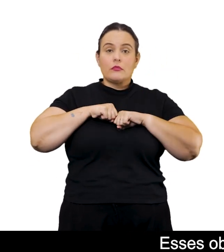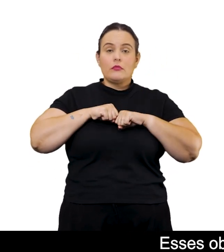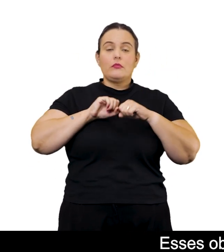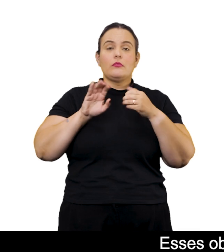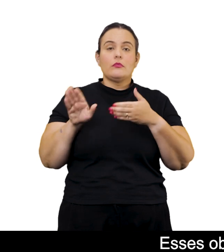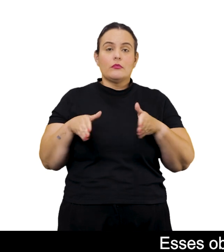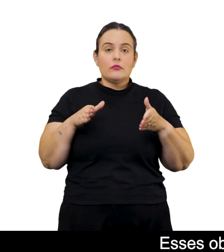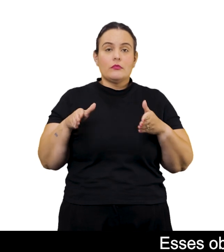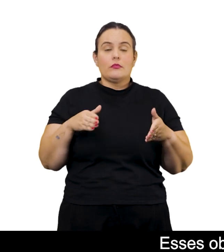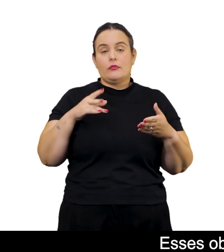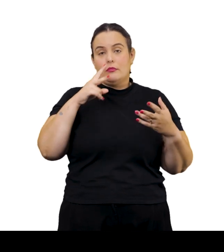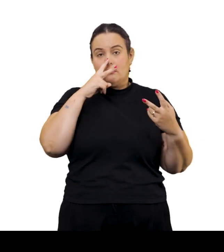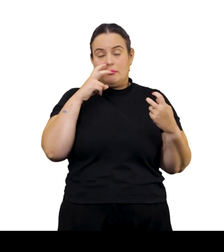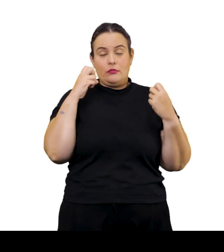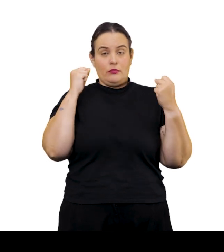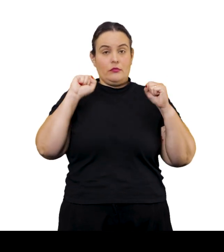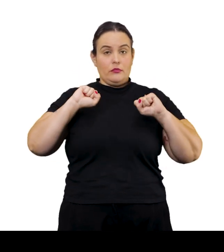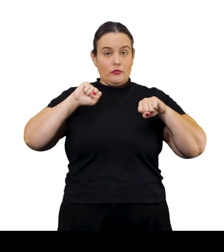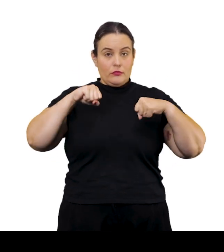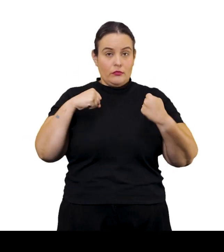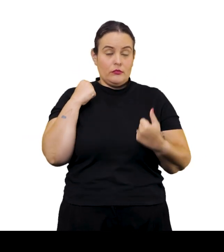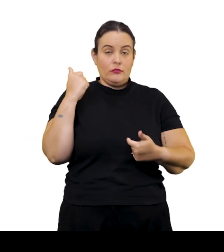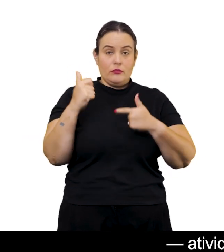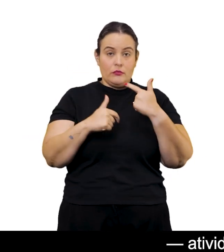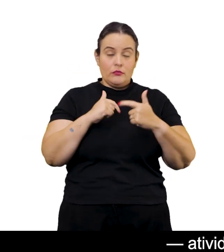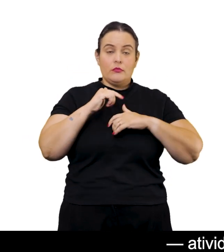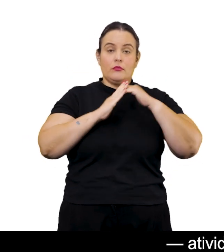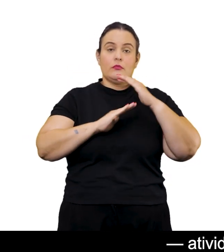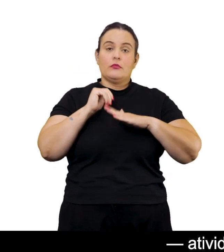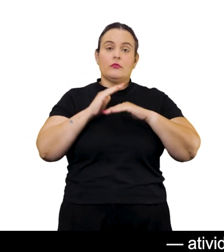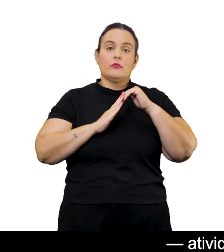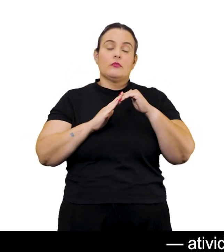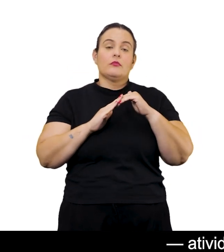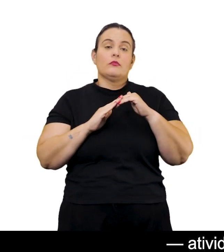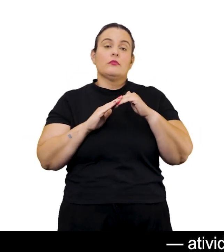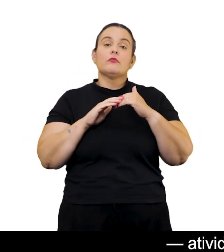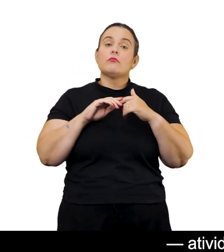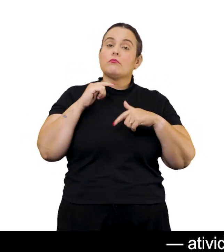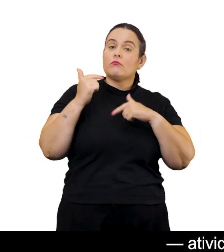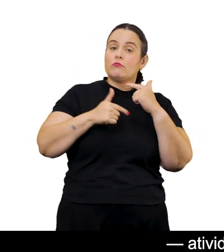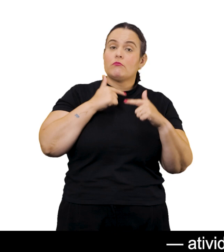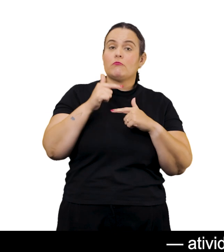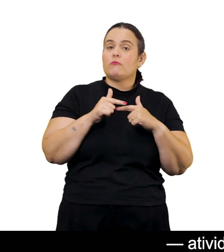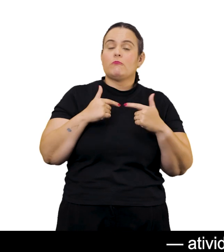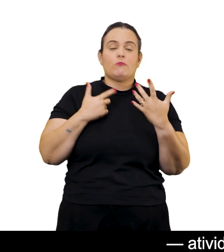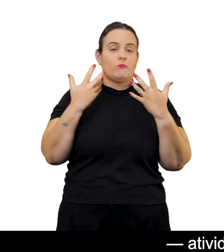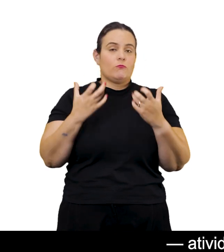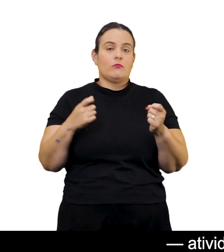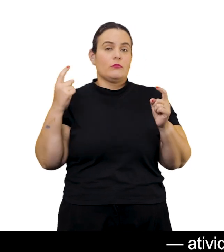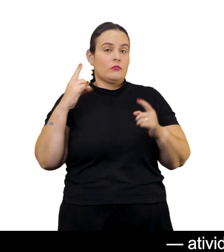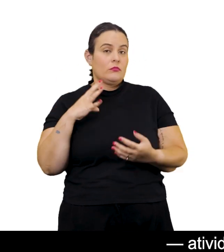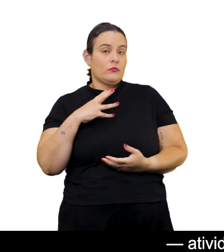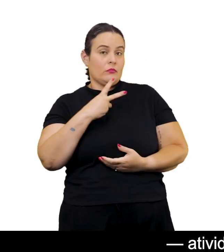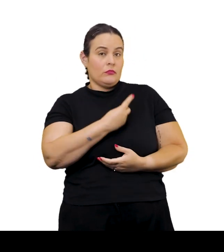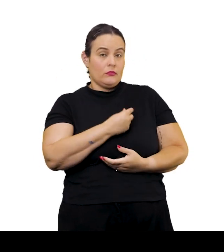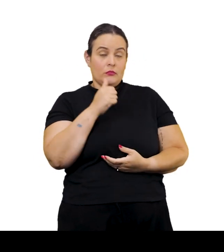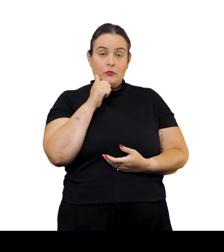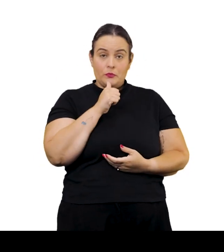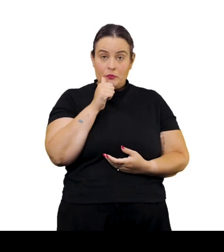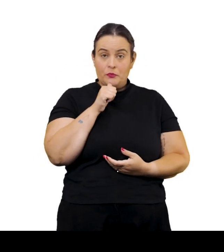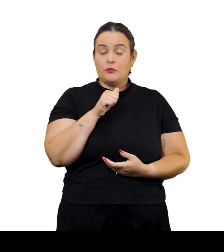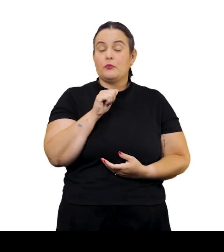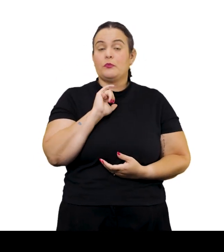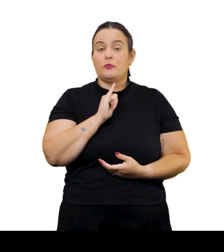à produção, à força física e ao trabalho manual, atividades que tradicionalmente excluem corpos trans e femininos de